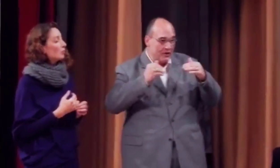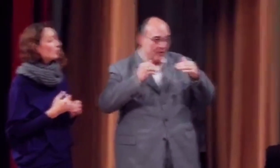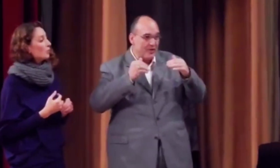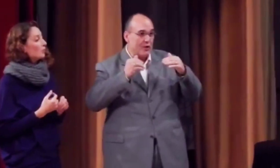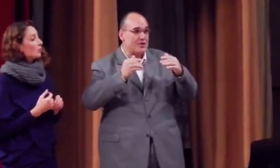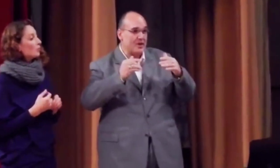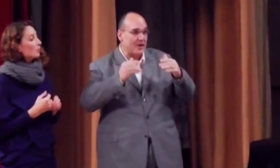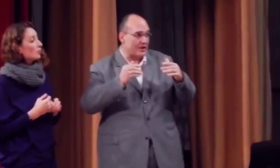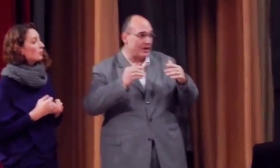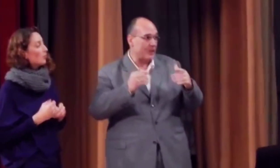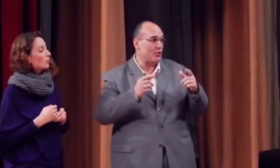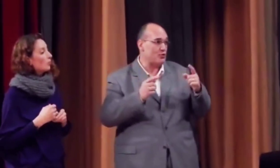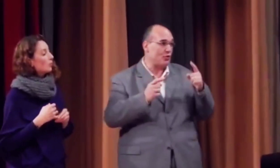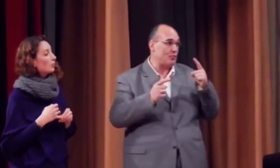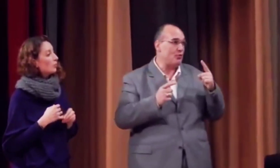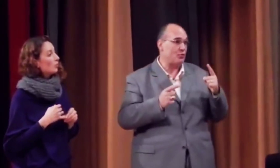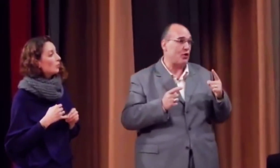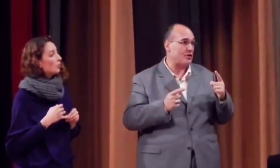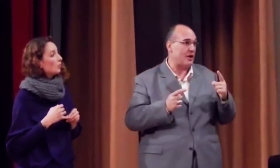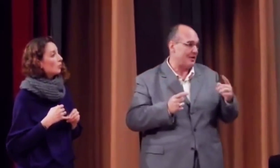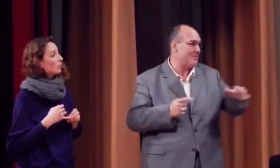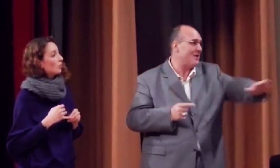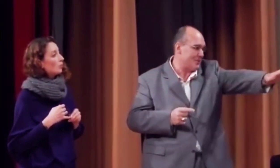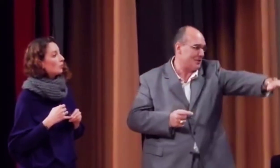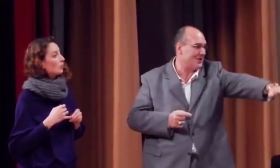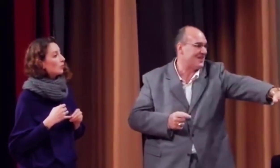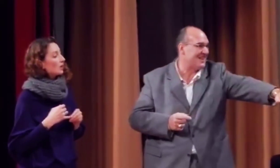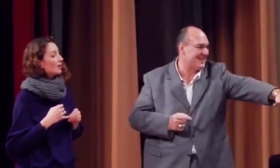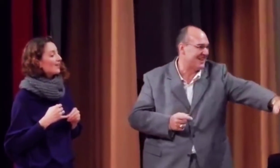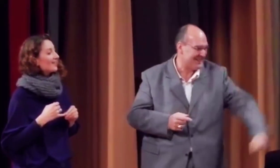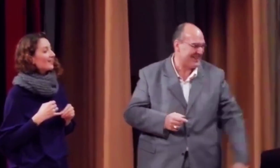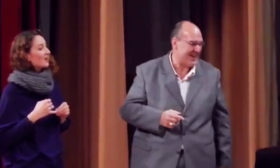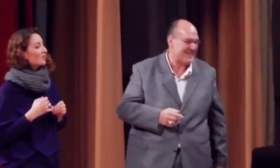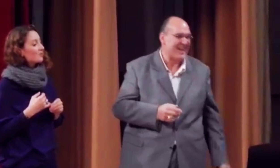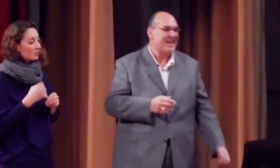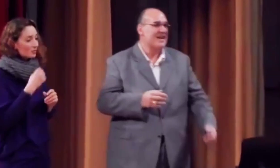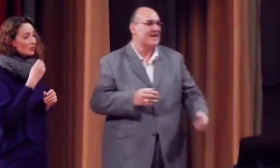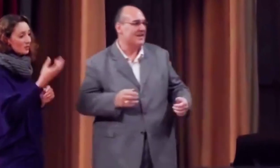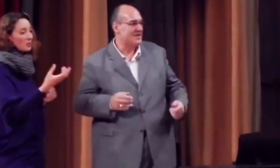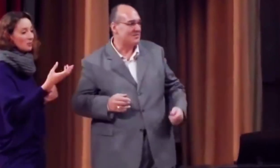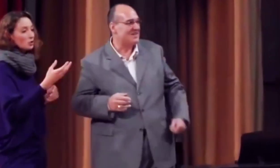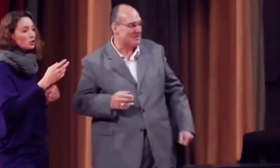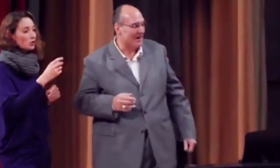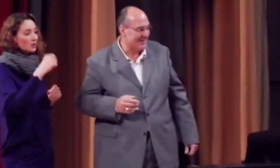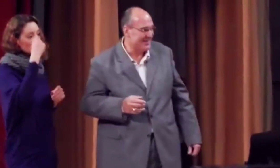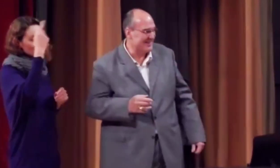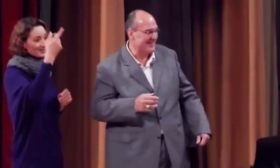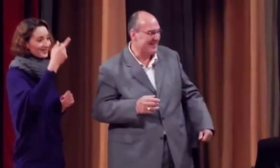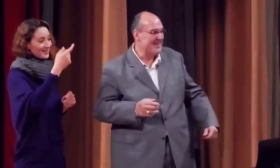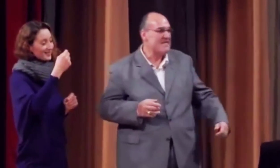acuti vi accorgerete che non sono più note. Prego, sedete. Grazie.